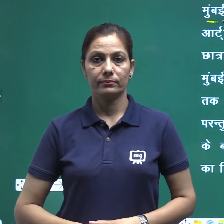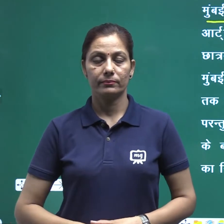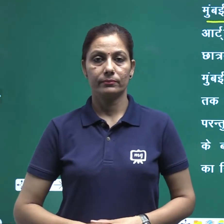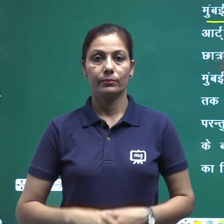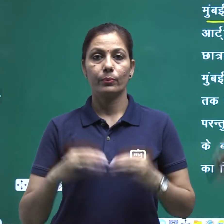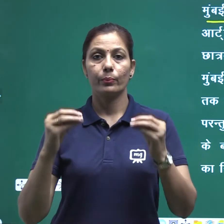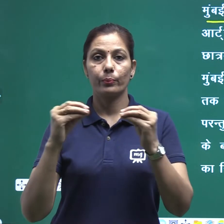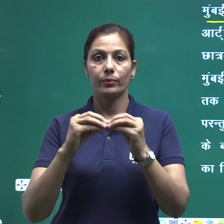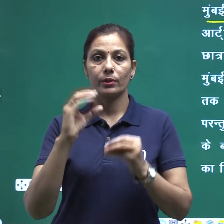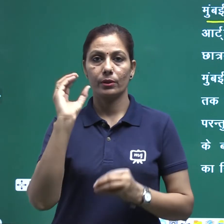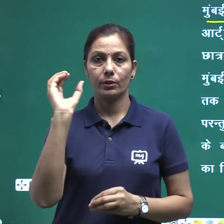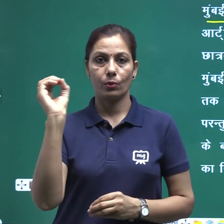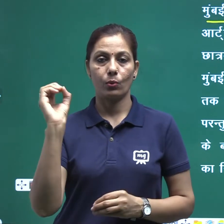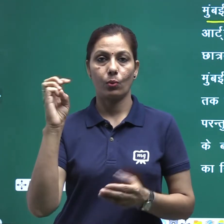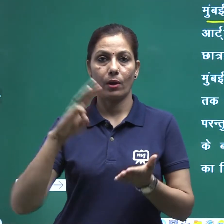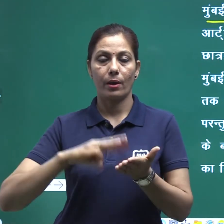मुंबई में